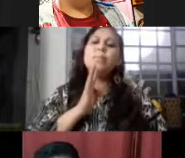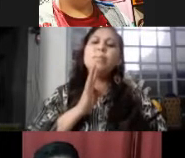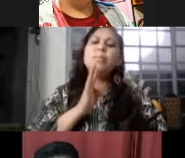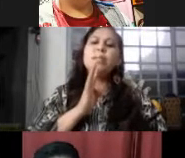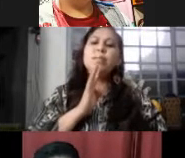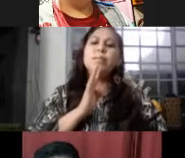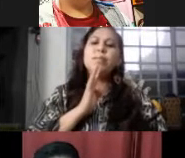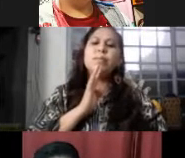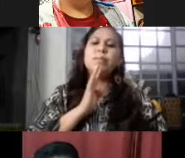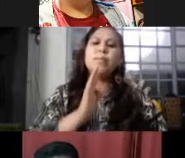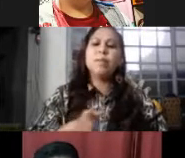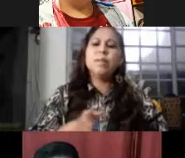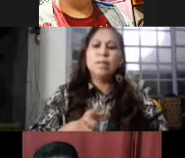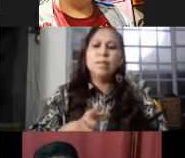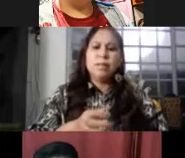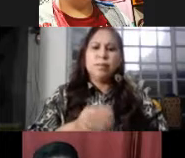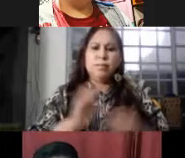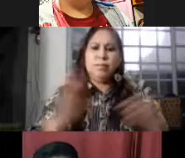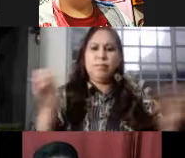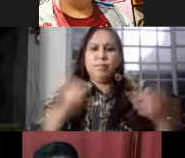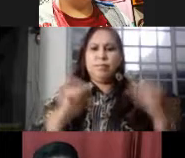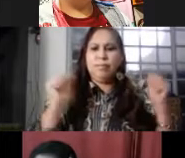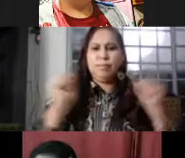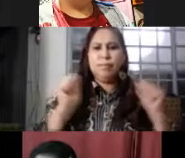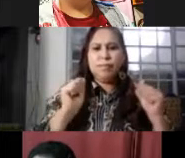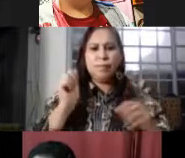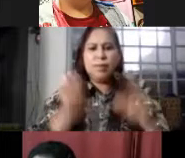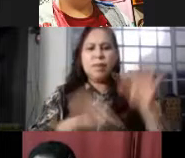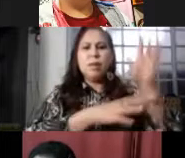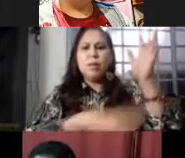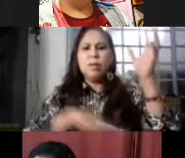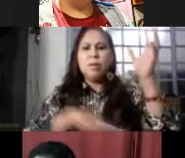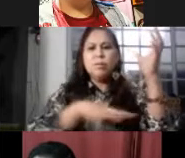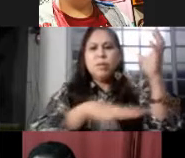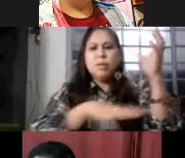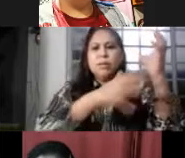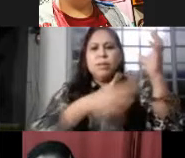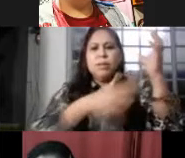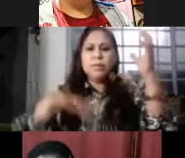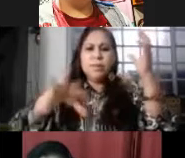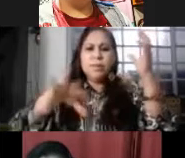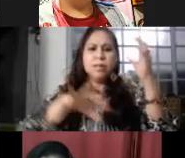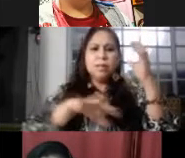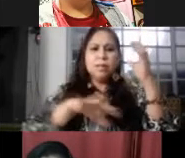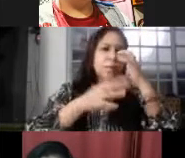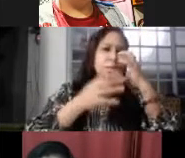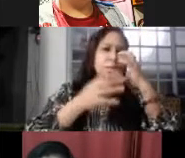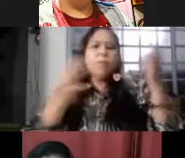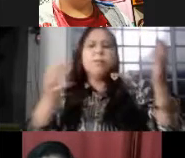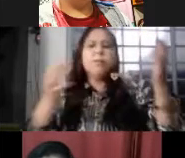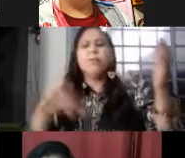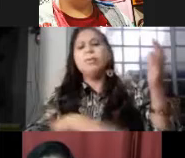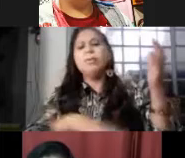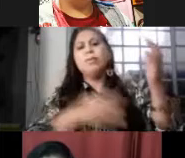amor numa noite fria de outono, e as folhas caídas no